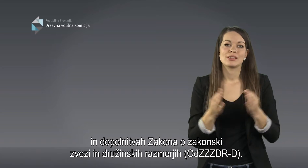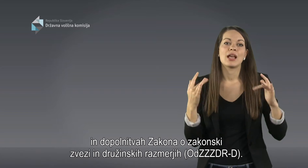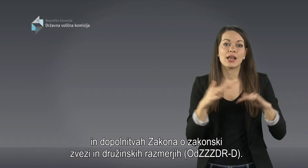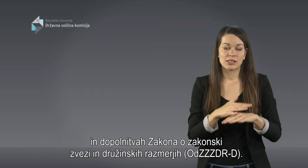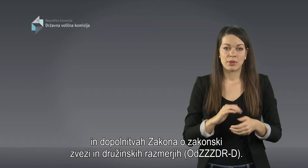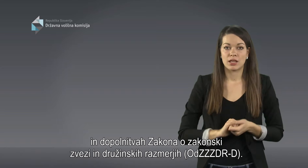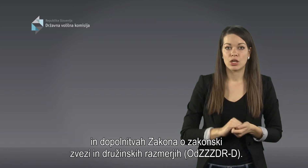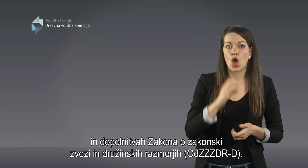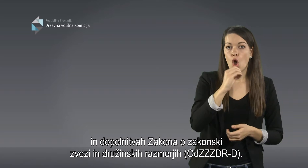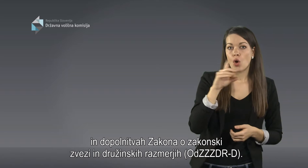ZZZDR-D.